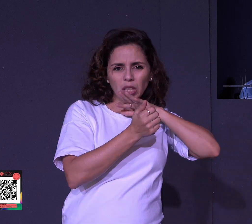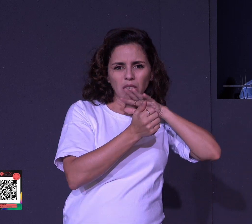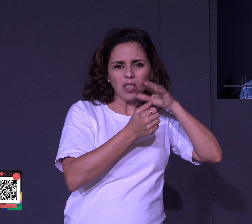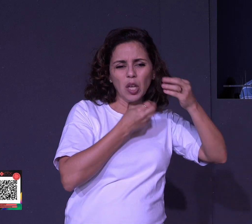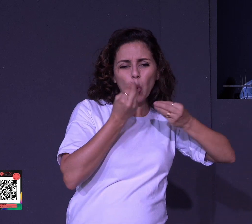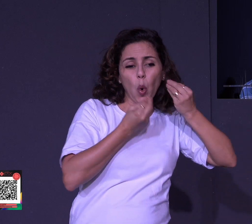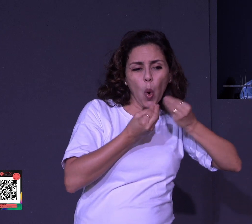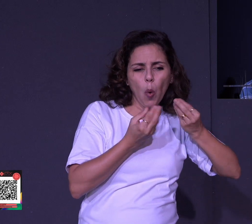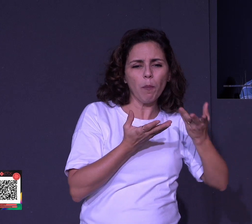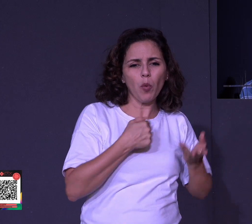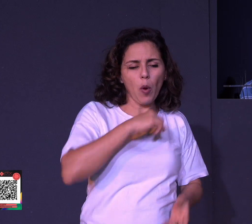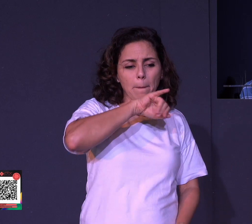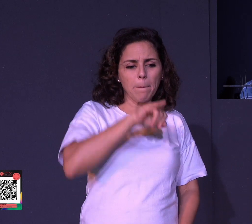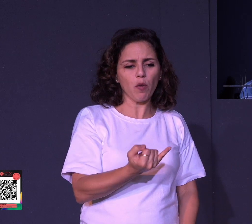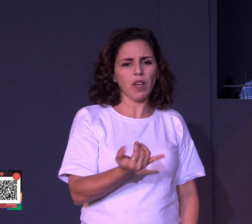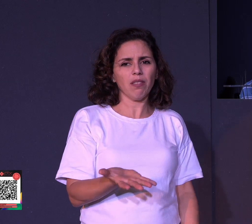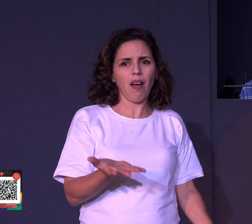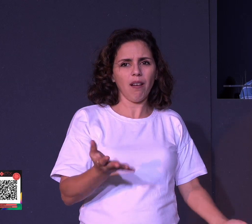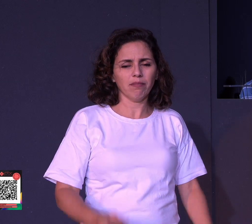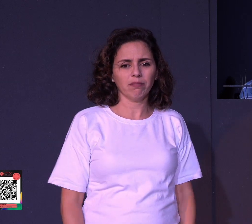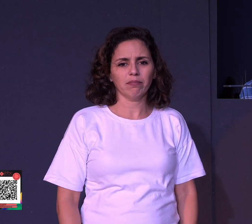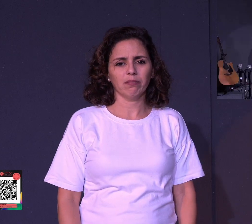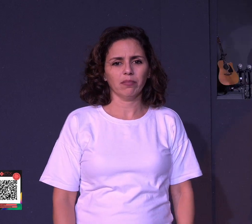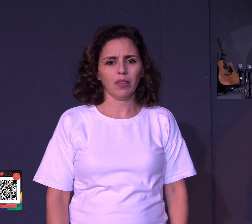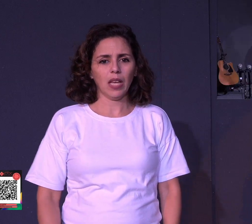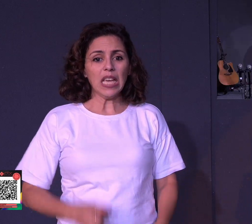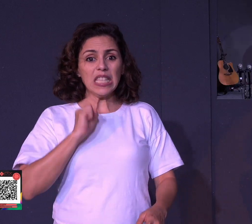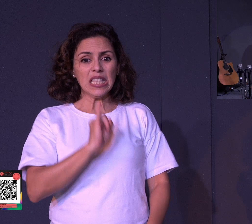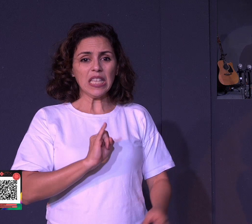algo proveitoso de uma mente e um coração doente?